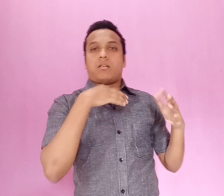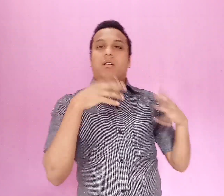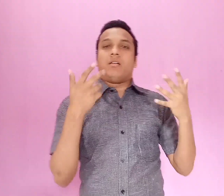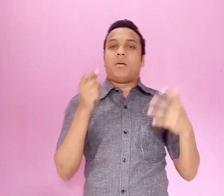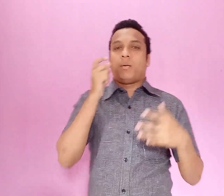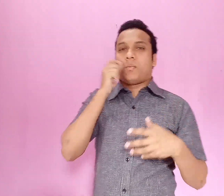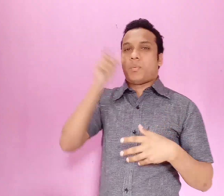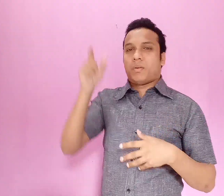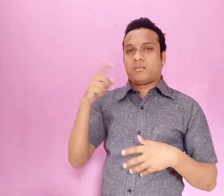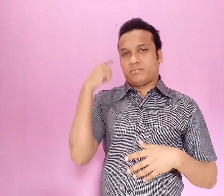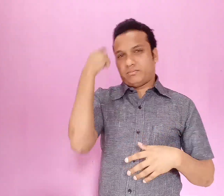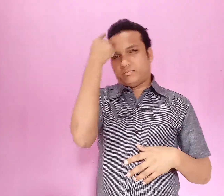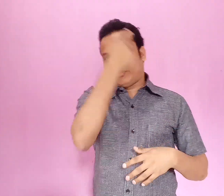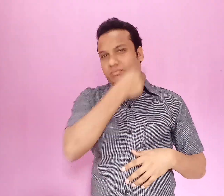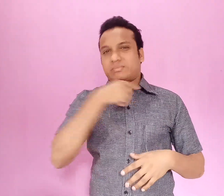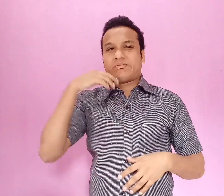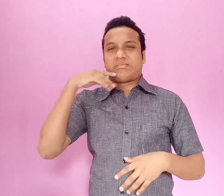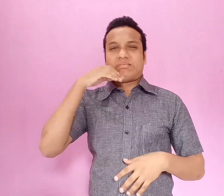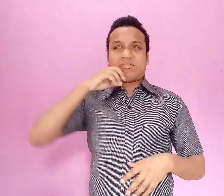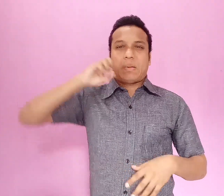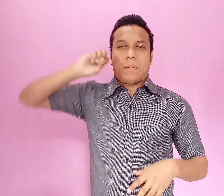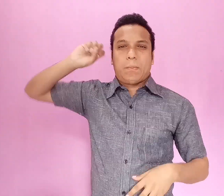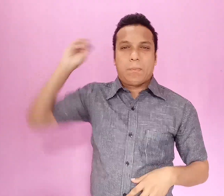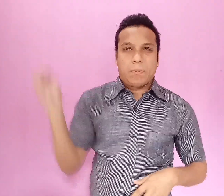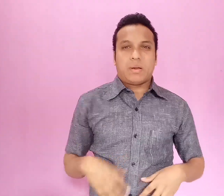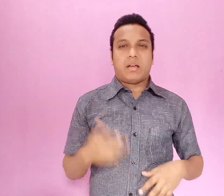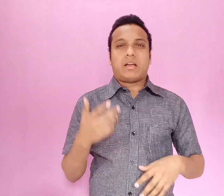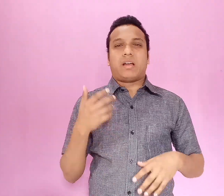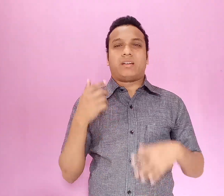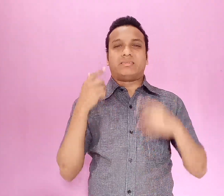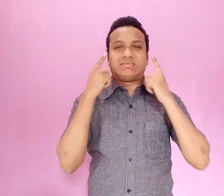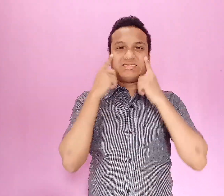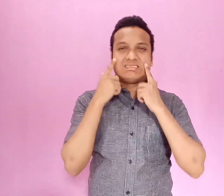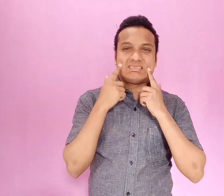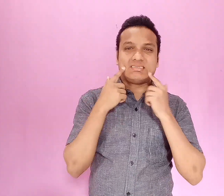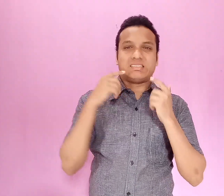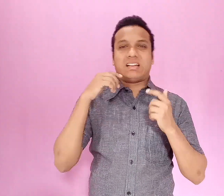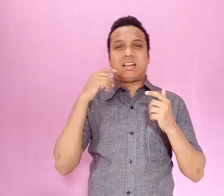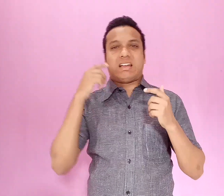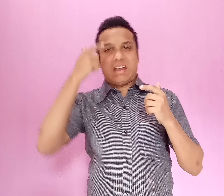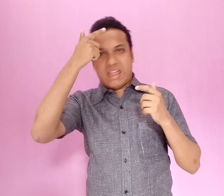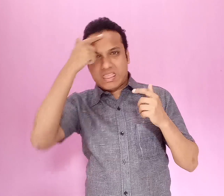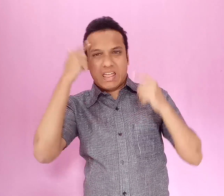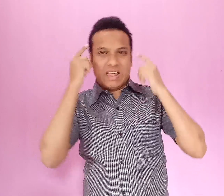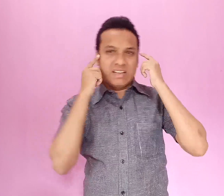क्योंकि जो मेरा जो स्किल है मेरे को लगता है कि वहाँ पे एक प्रोमिस्ट हो जा रहा है ऐसा लगता